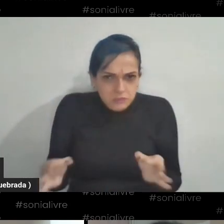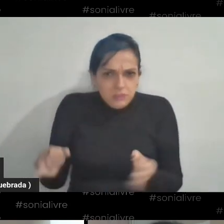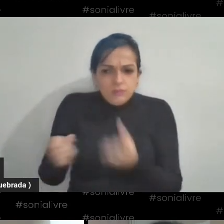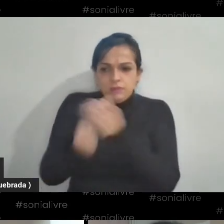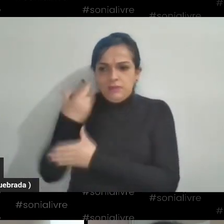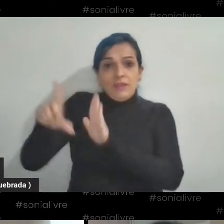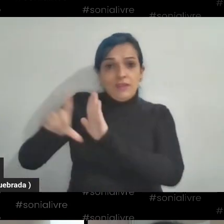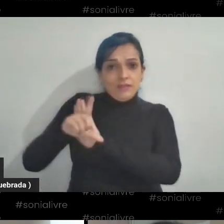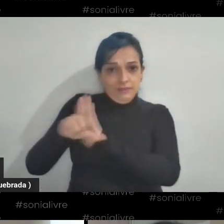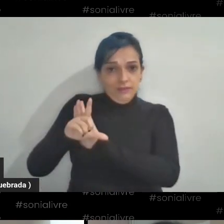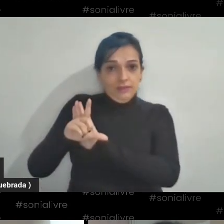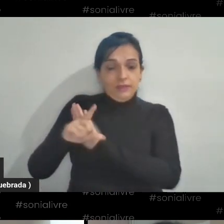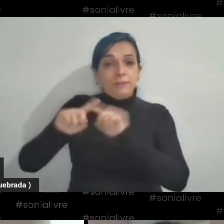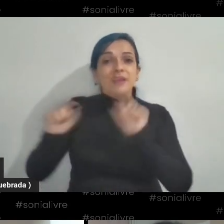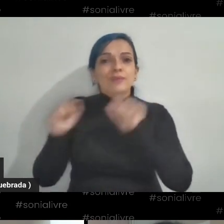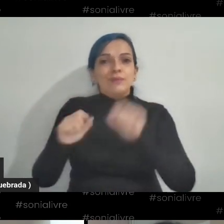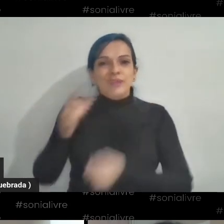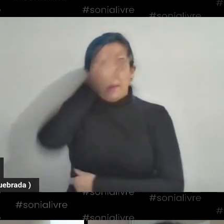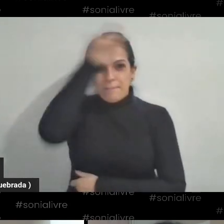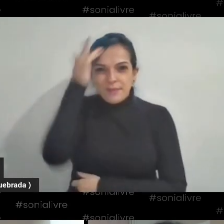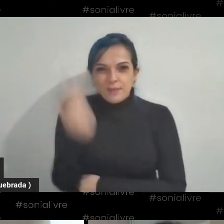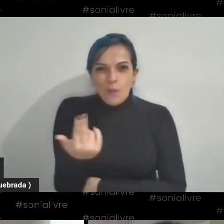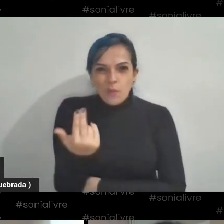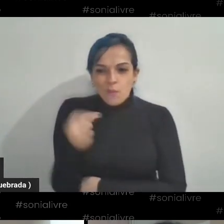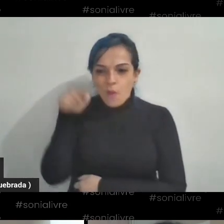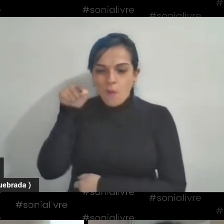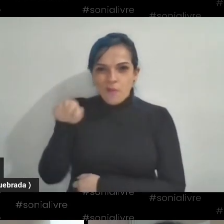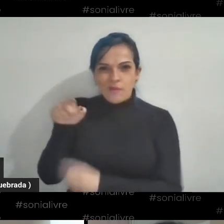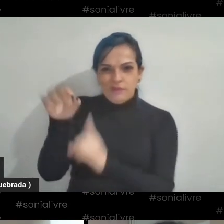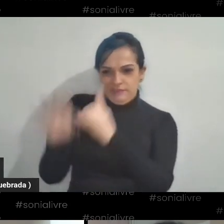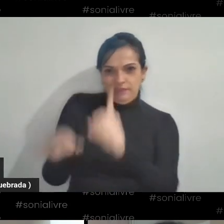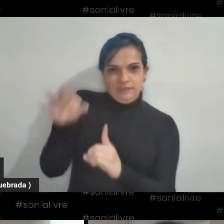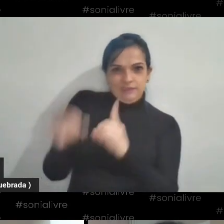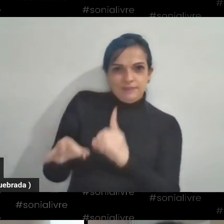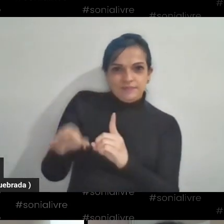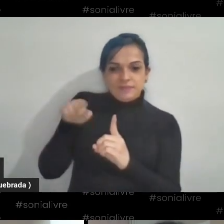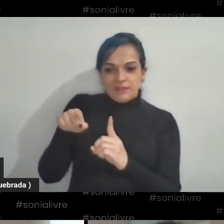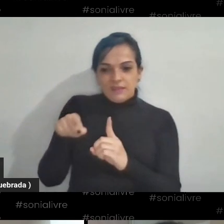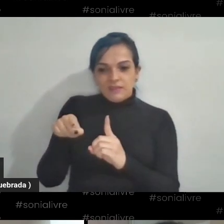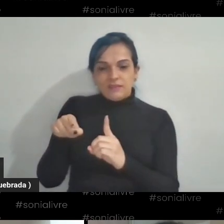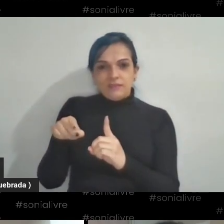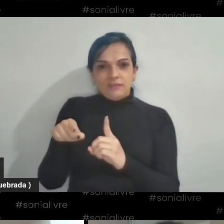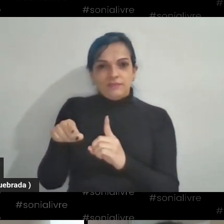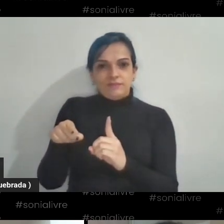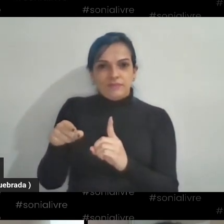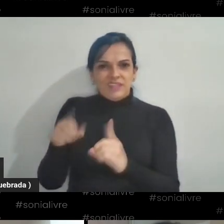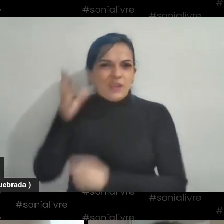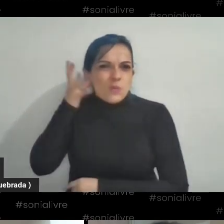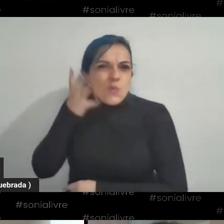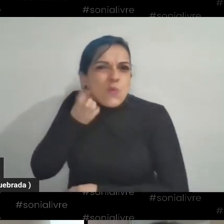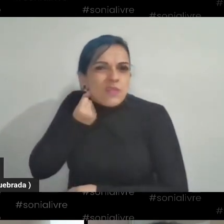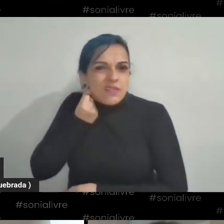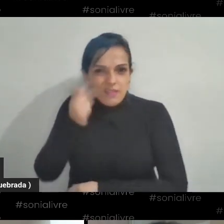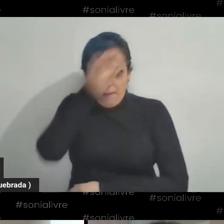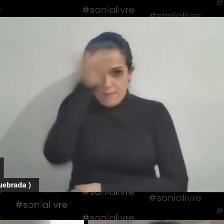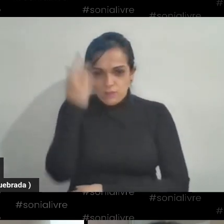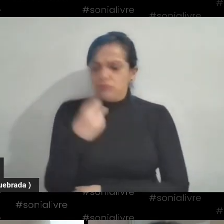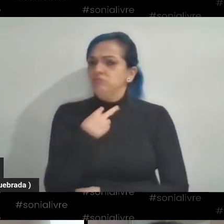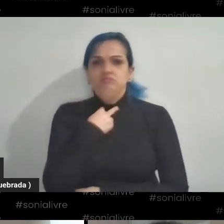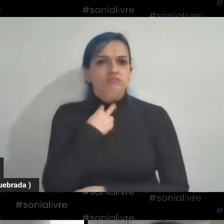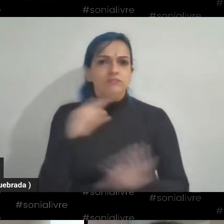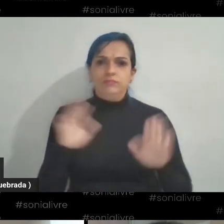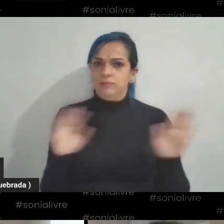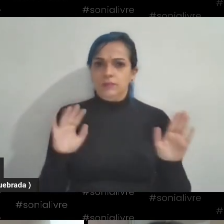como esse desembargador registre, adote aquela pessoa numa